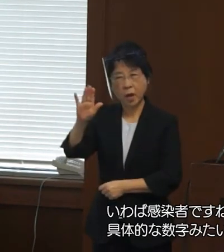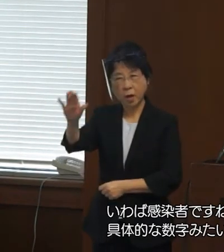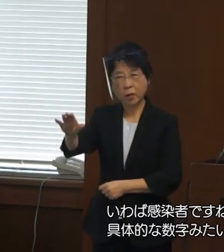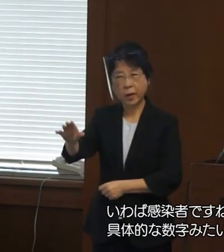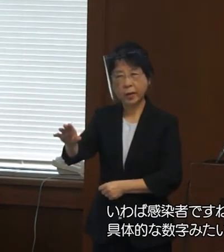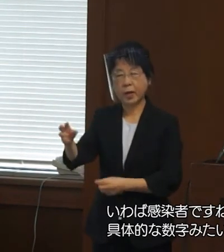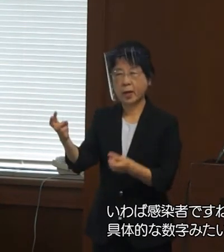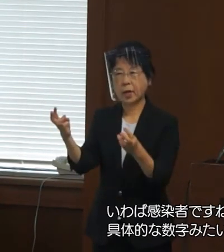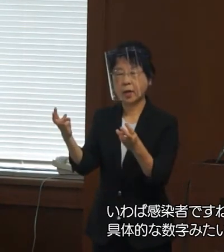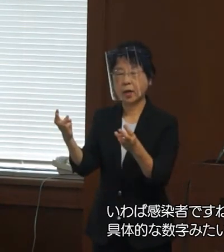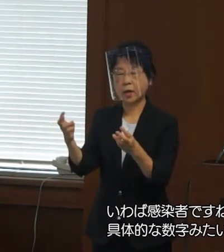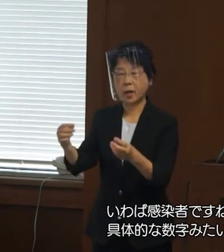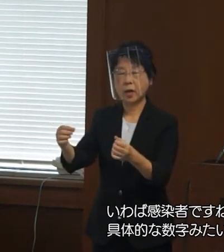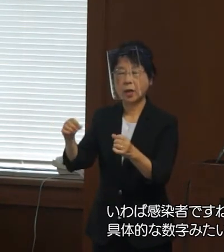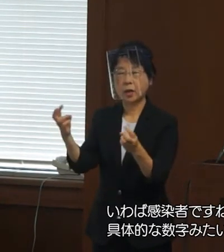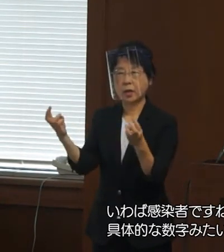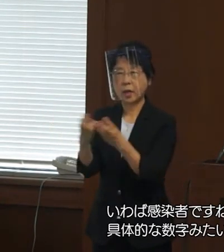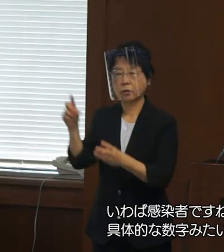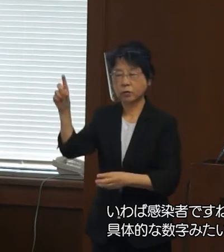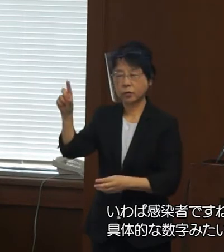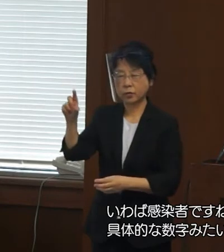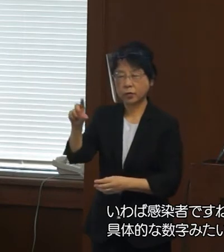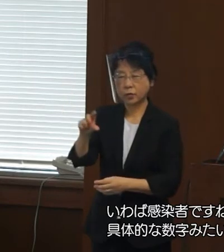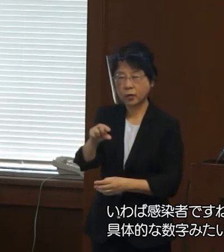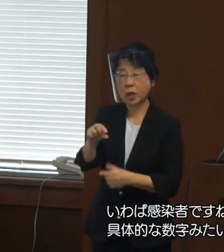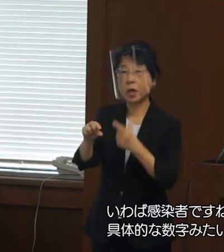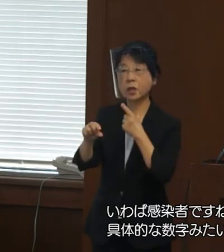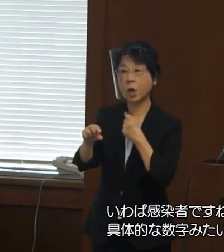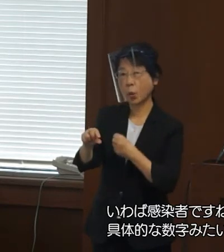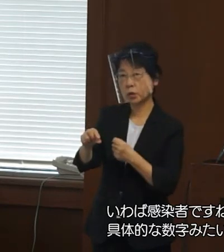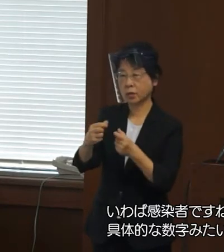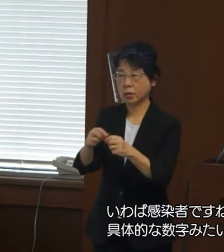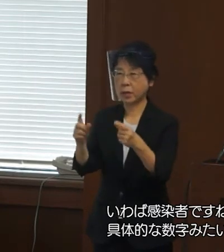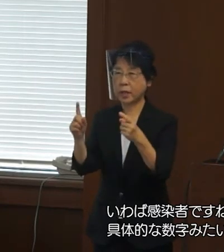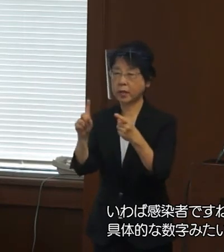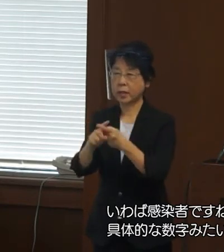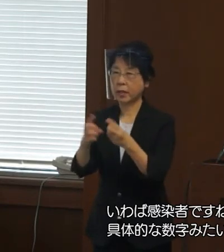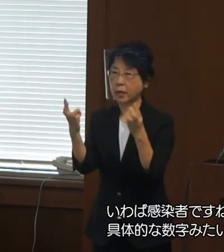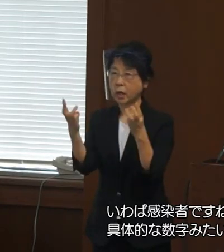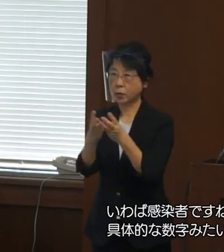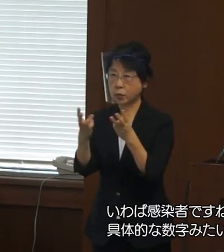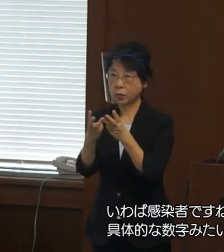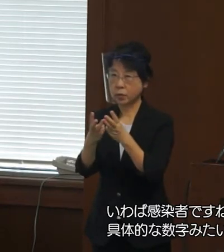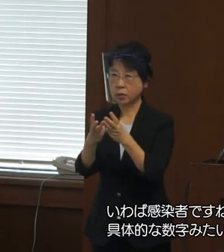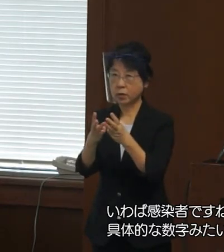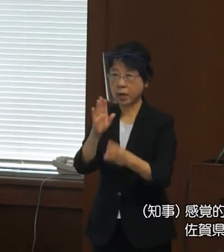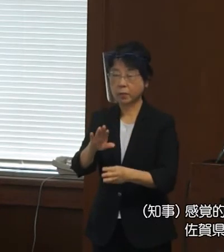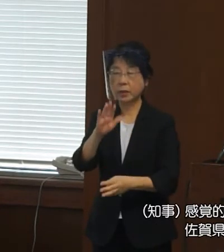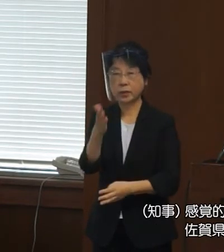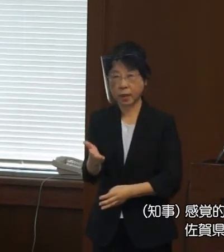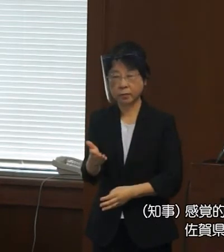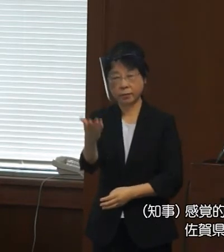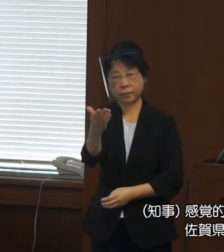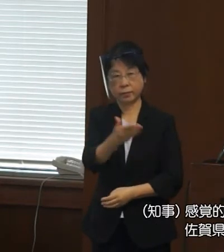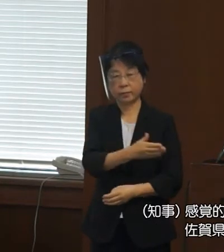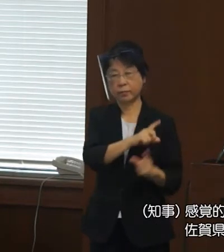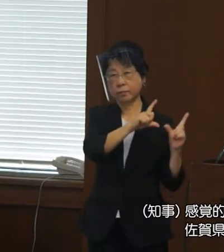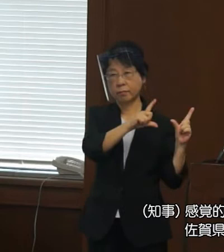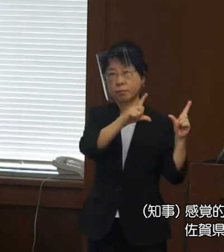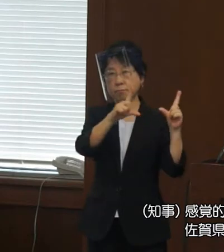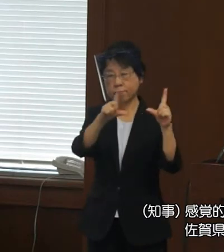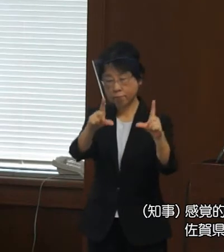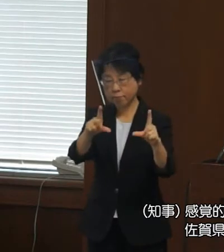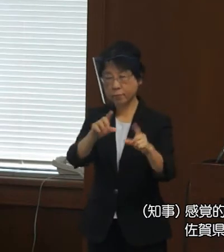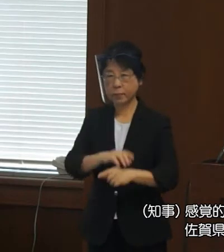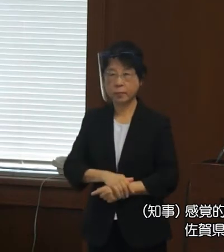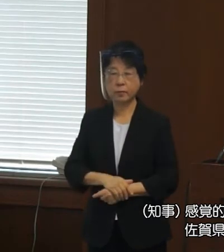週間、いわゆる具体的な数字みたいなお持ちですか。 まあ、あの感覚的に言ったところで